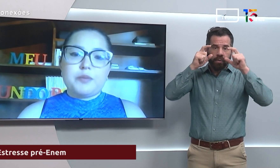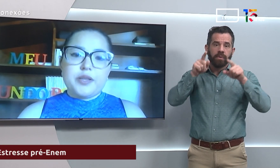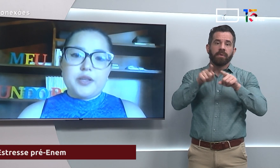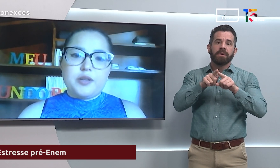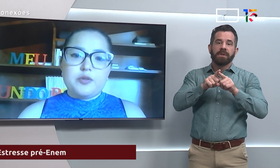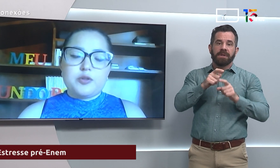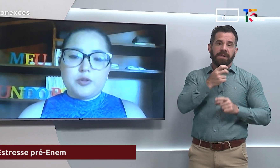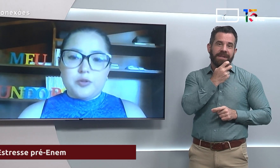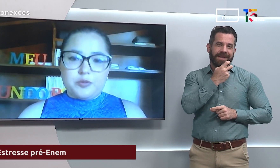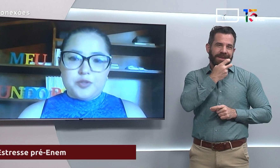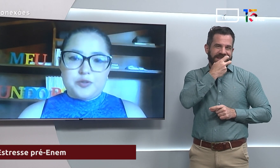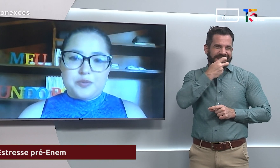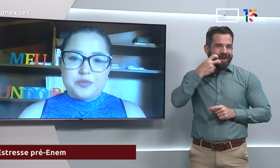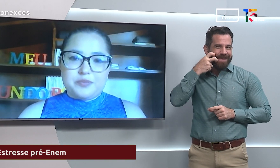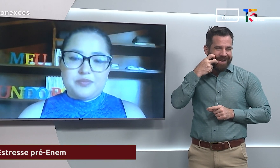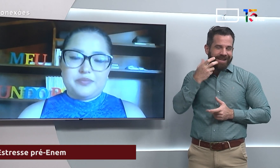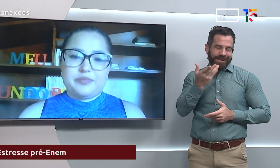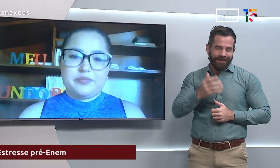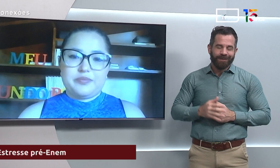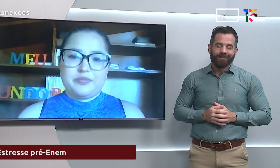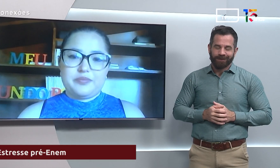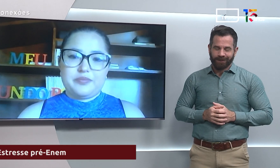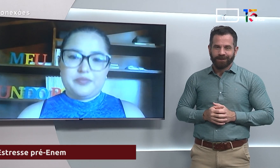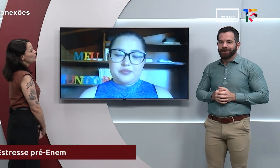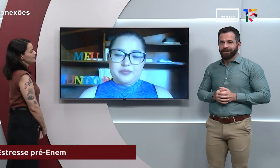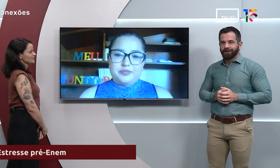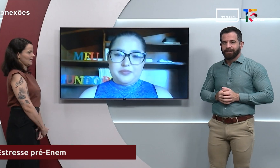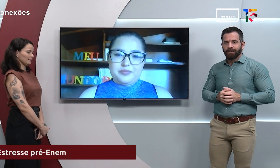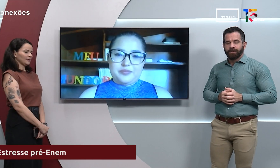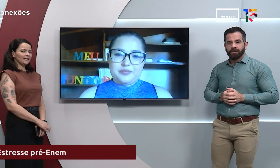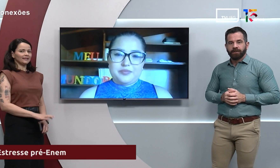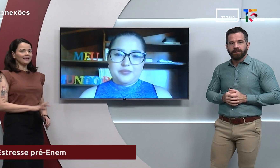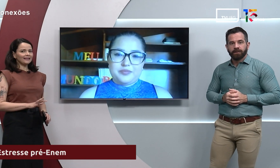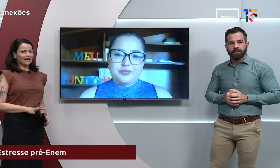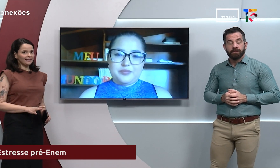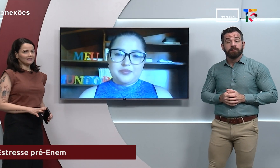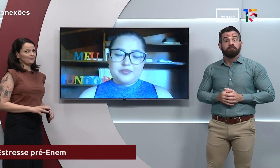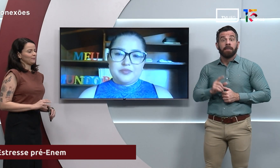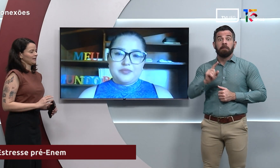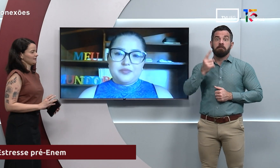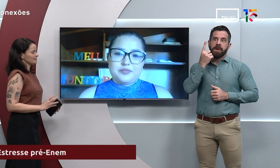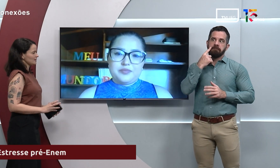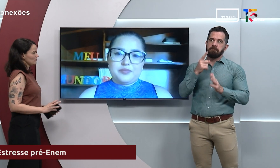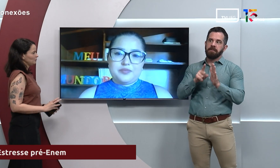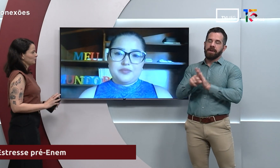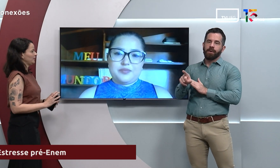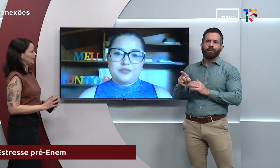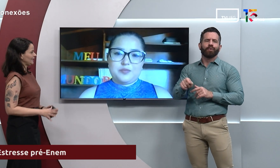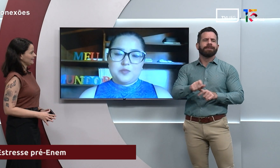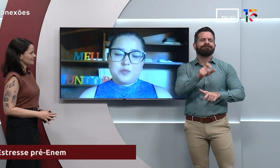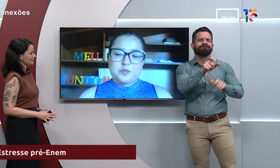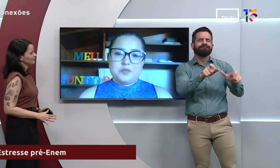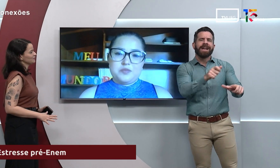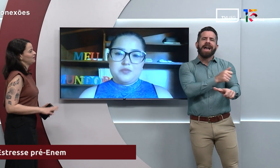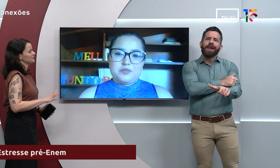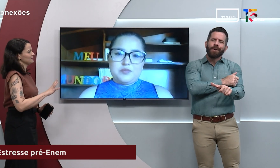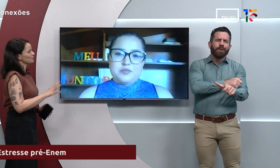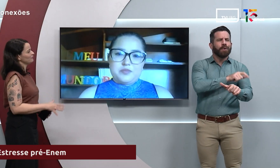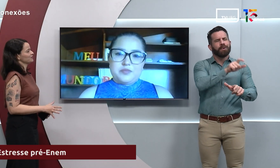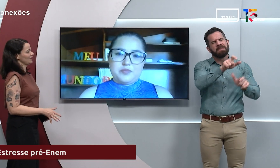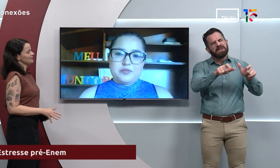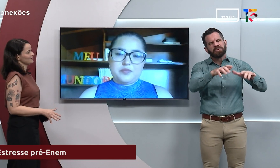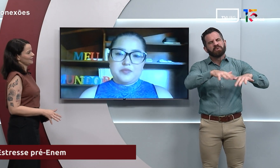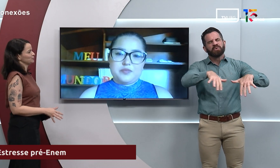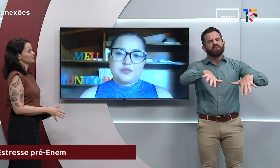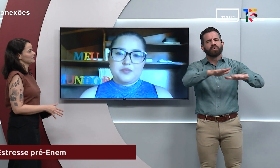uso aparelho ortodôntico. Bom, Glenda, para começar, quem está aí na preparação para o Enem desse ano, que vai fazer